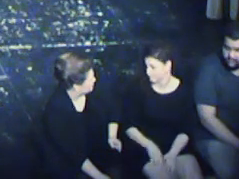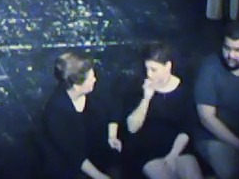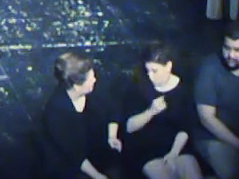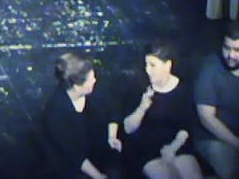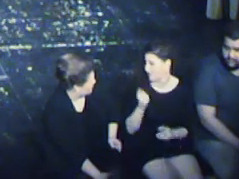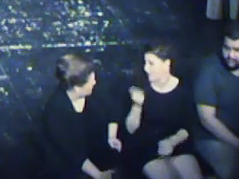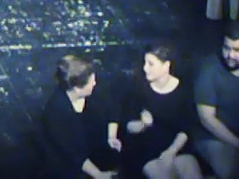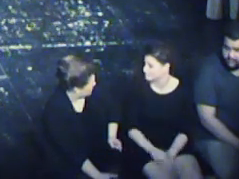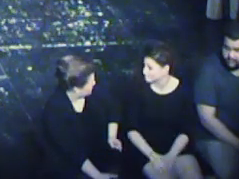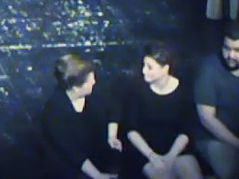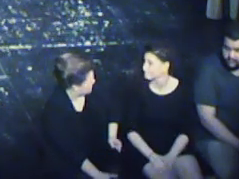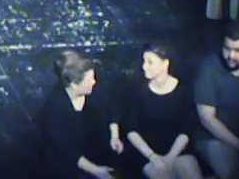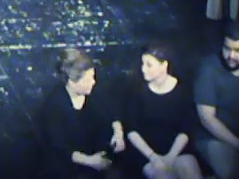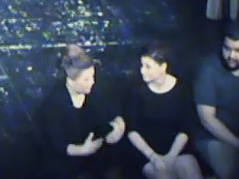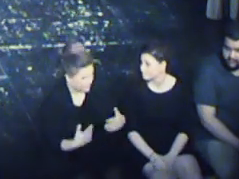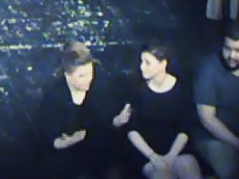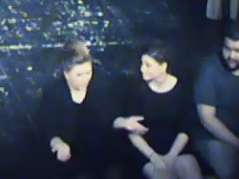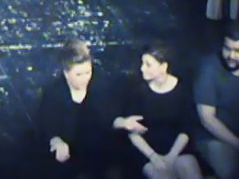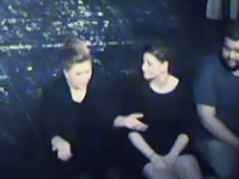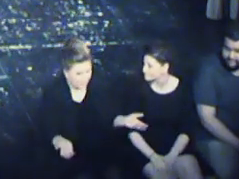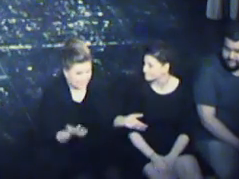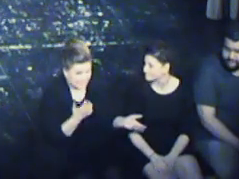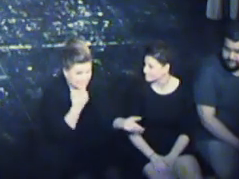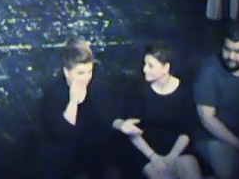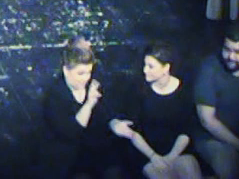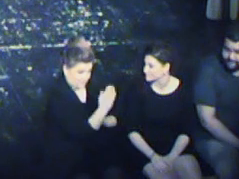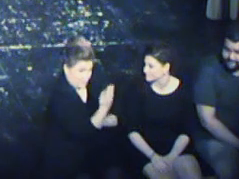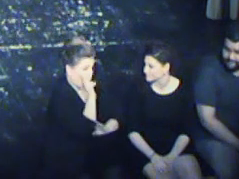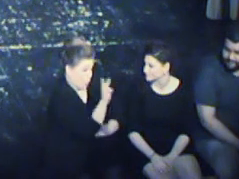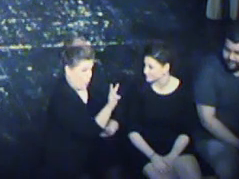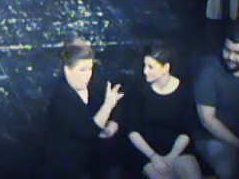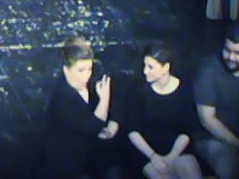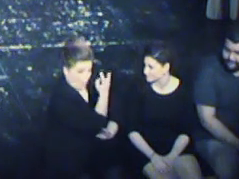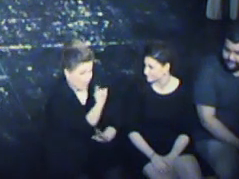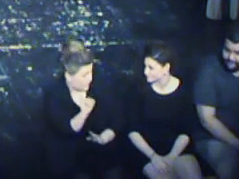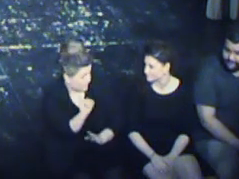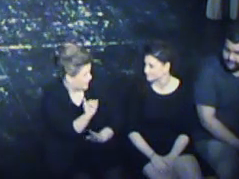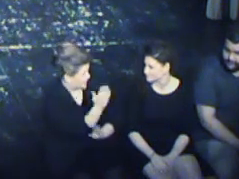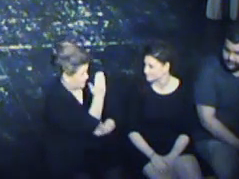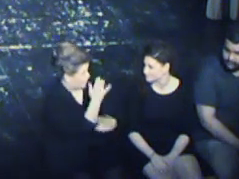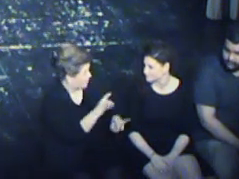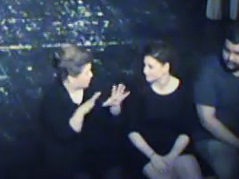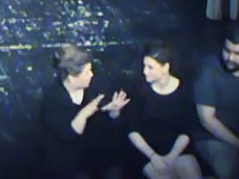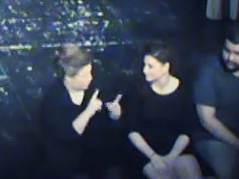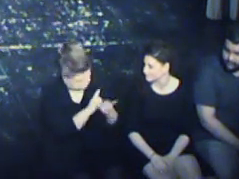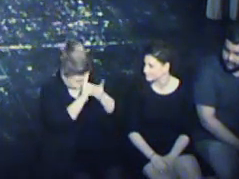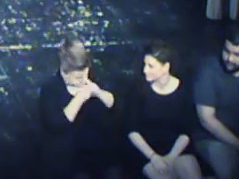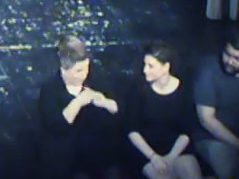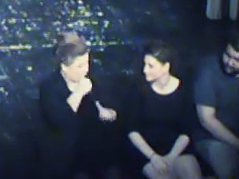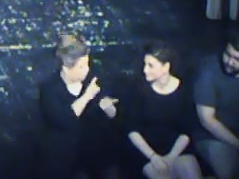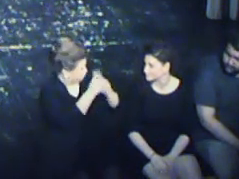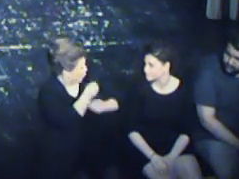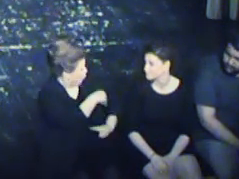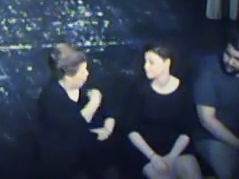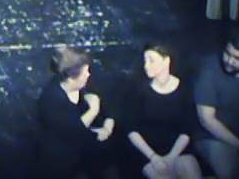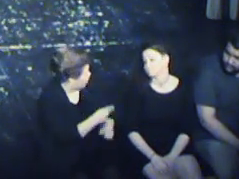Tana. Entonces, si se mirase una vez en el espejo mágico, lograría recuperar su juventud